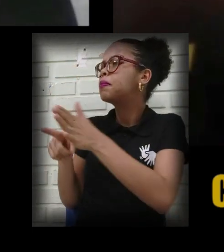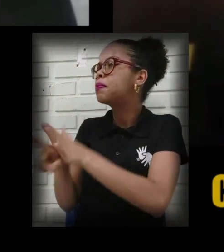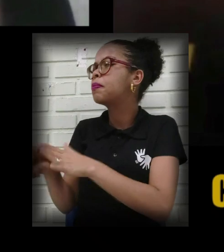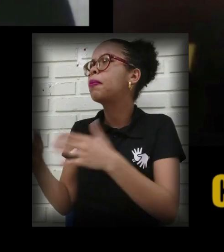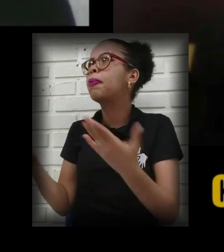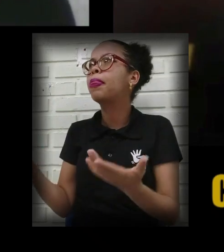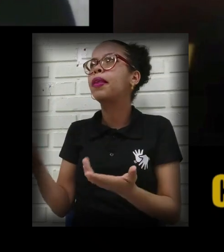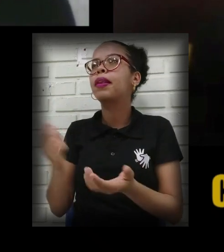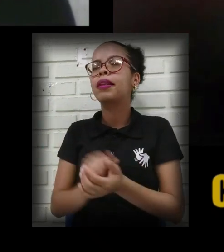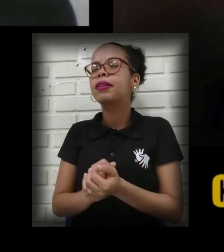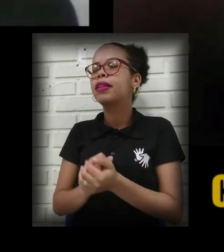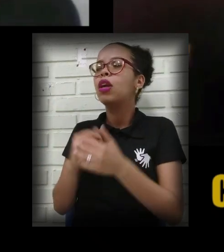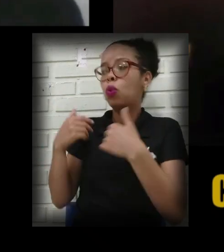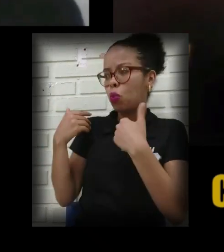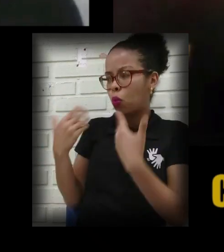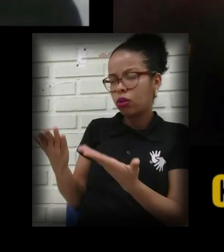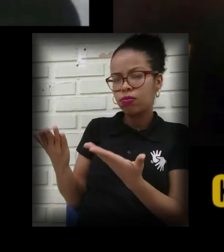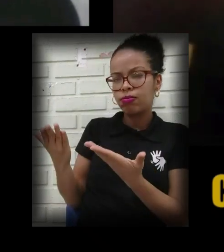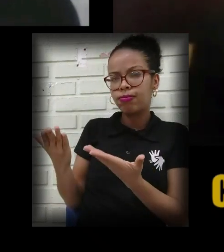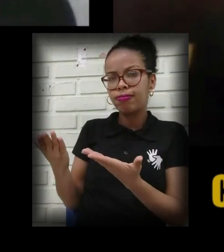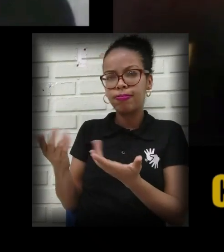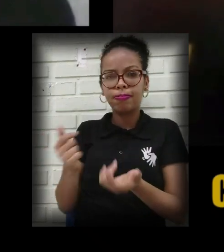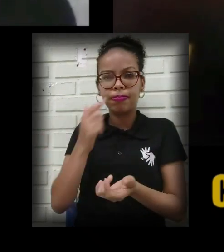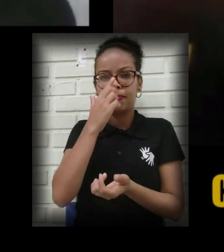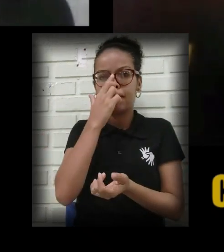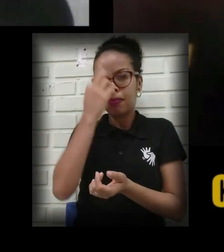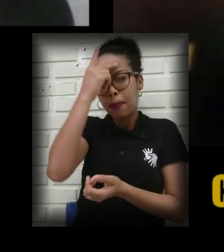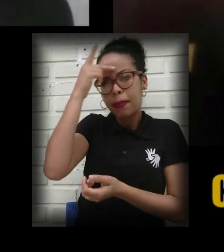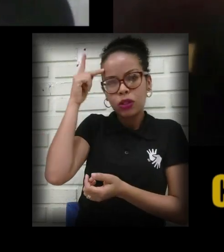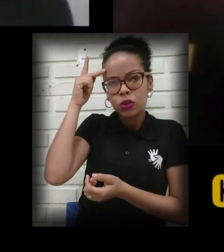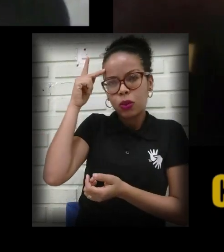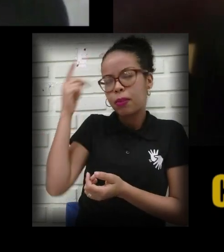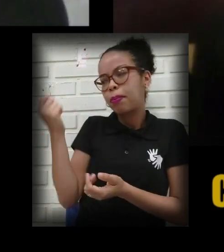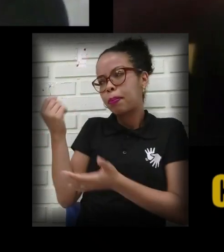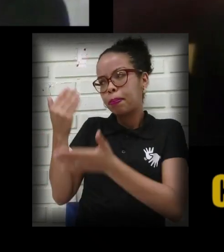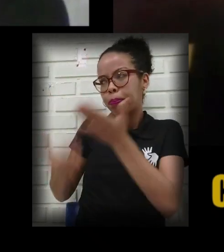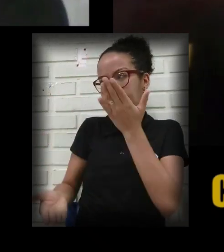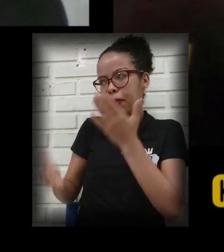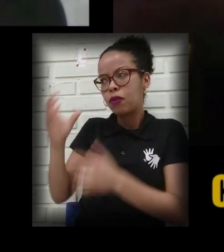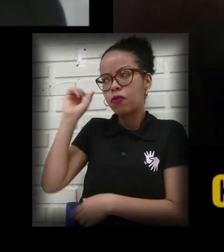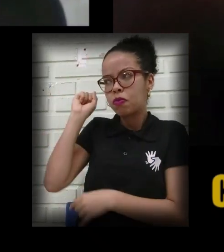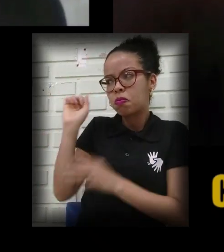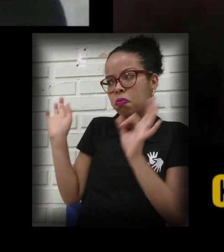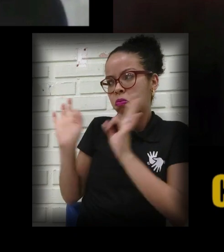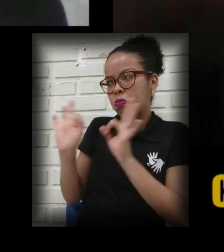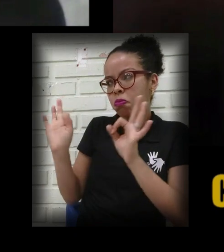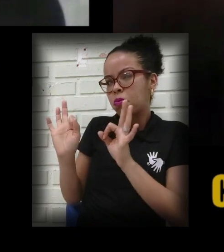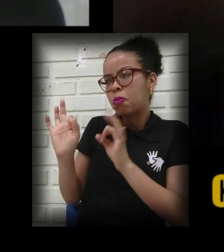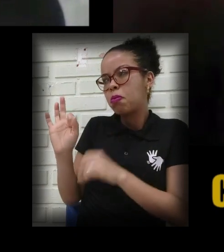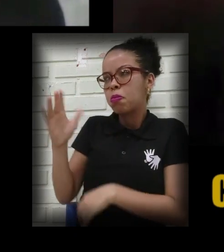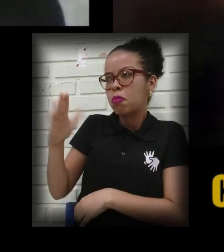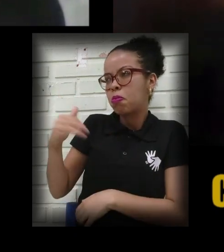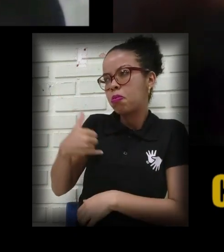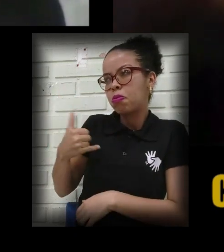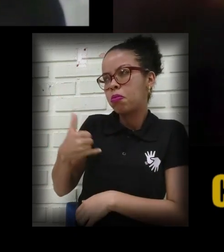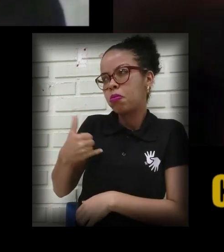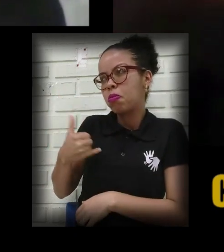quando a pessoa perde a audição já um pouco mais